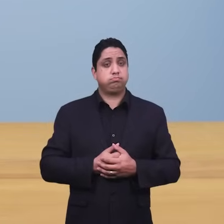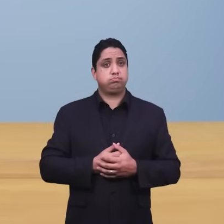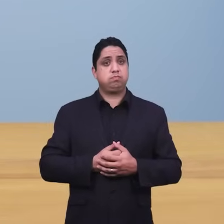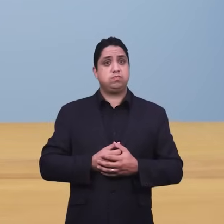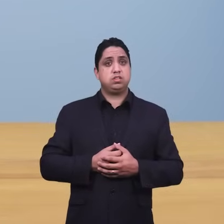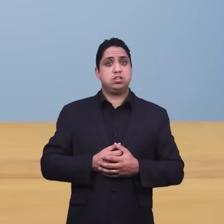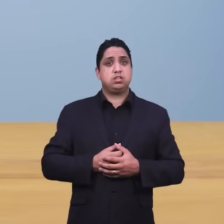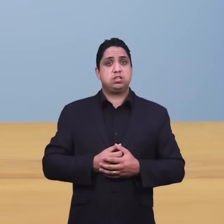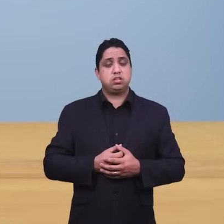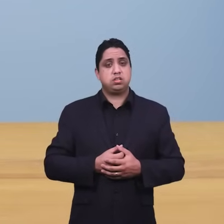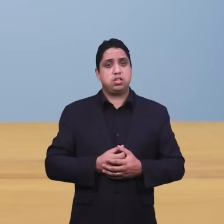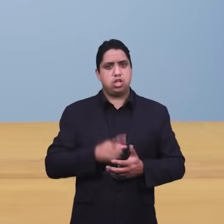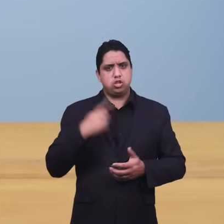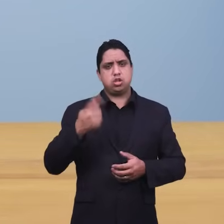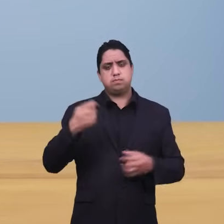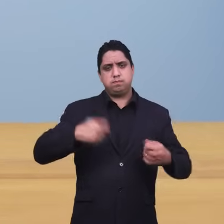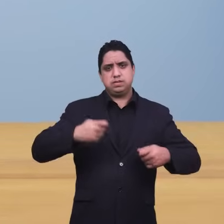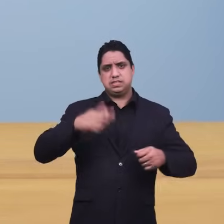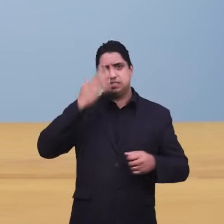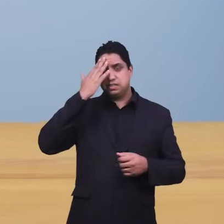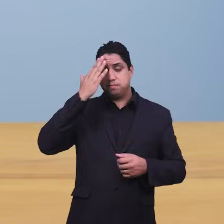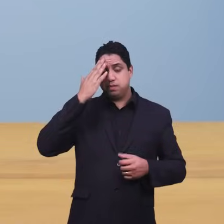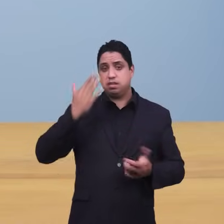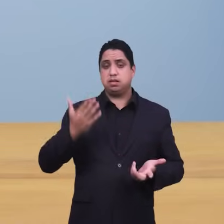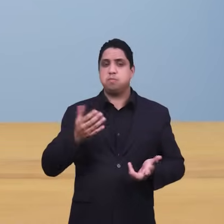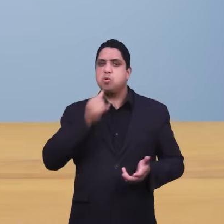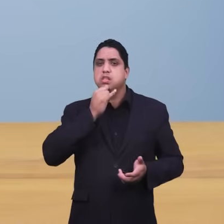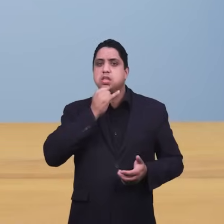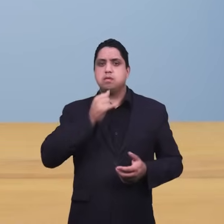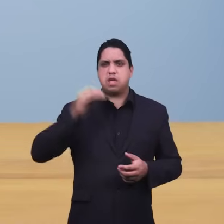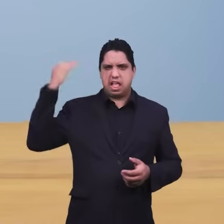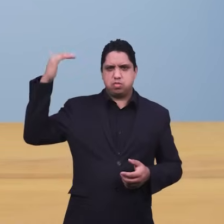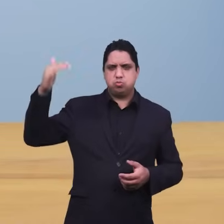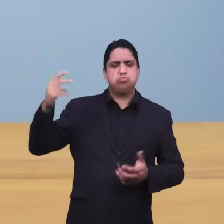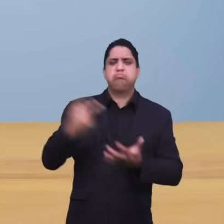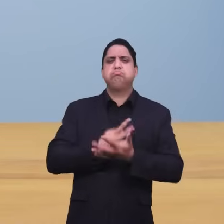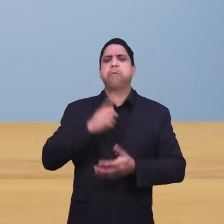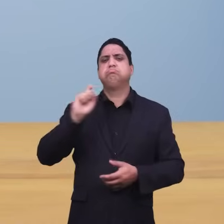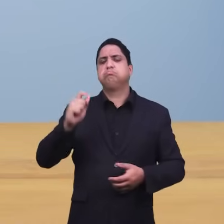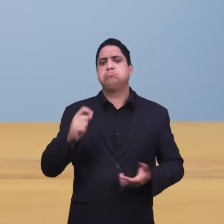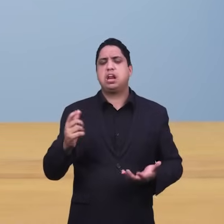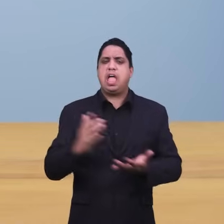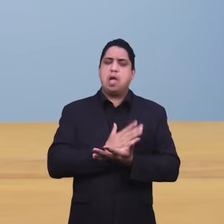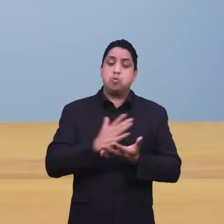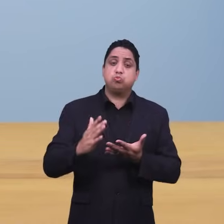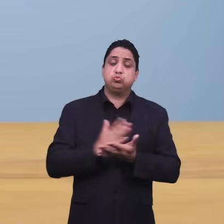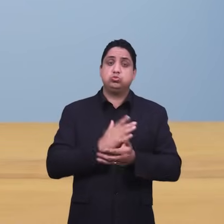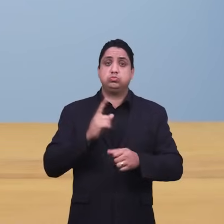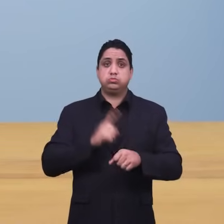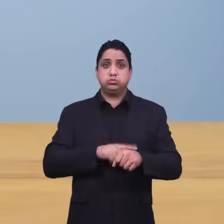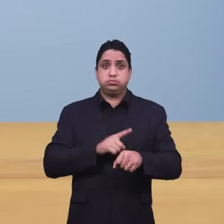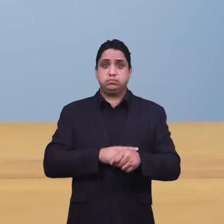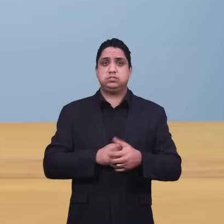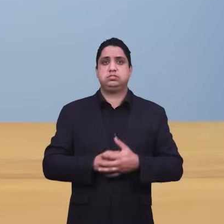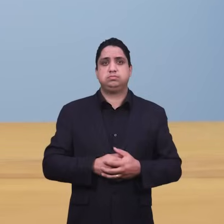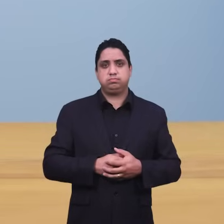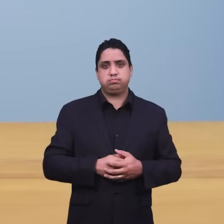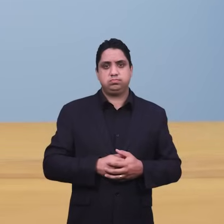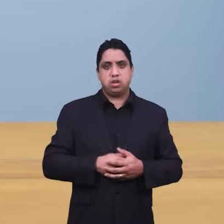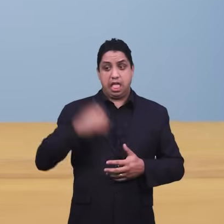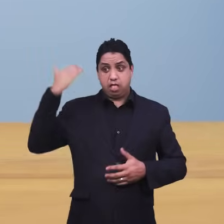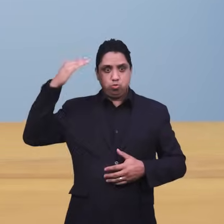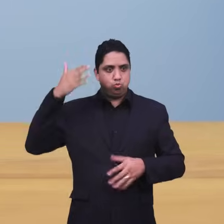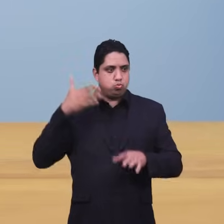nós temos que saber. Por exemplo, o adulto. O que acontece? Em algumas situações, o adulto entra num